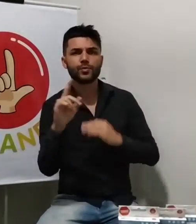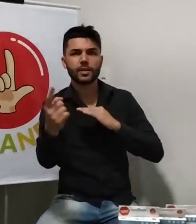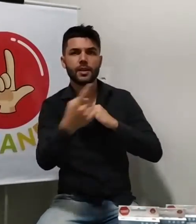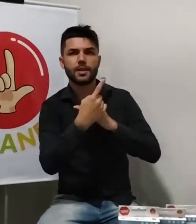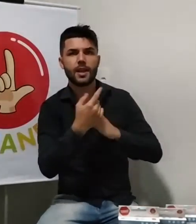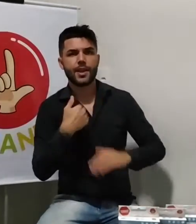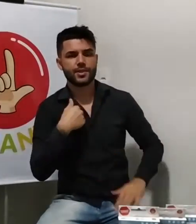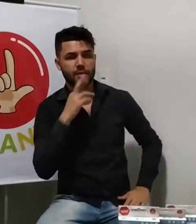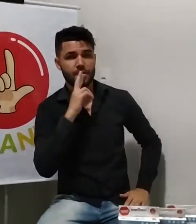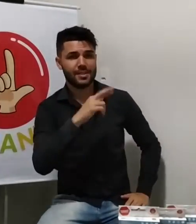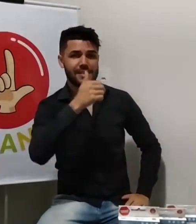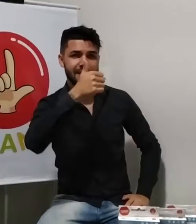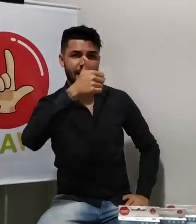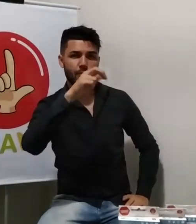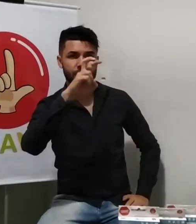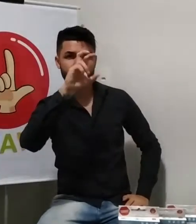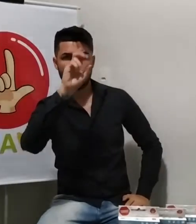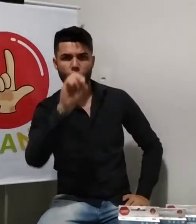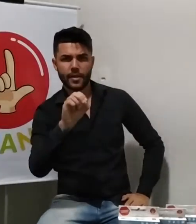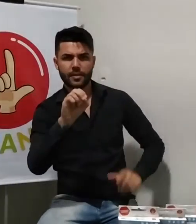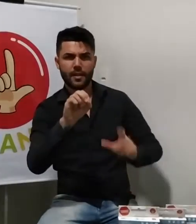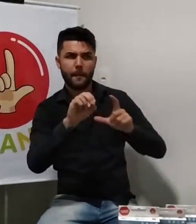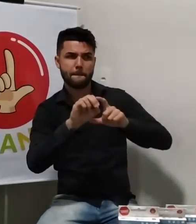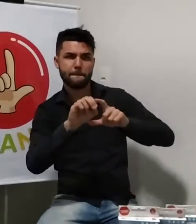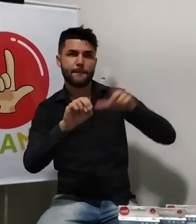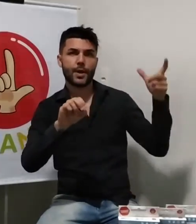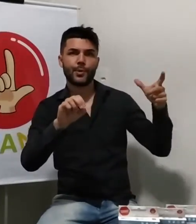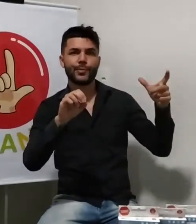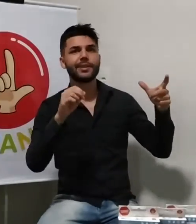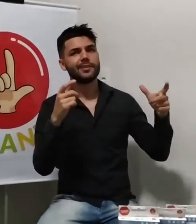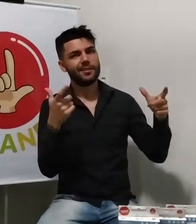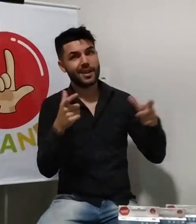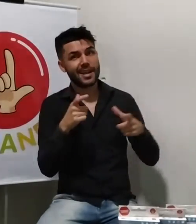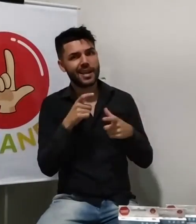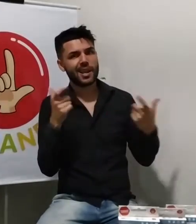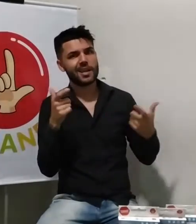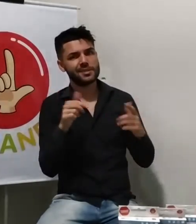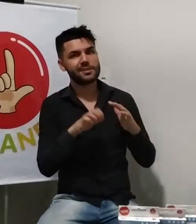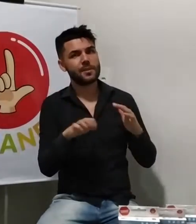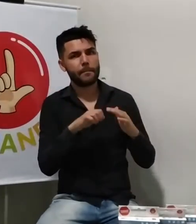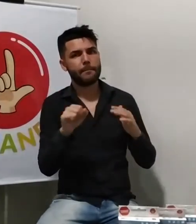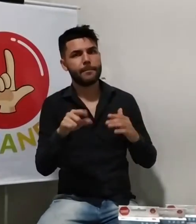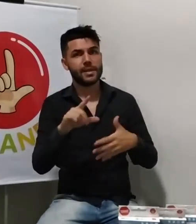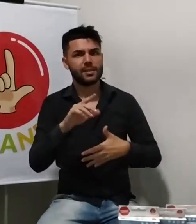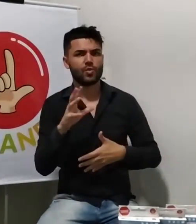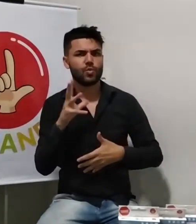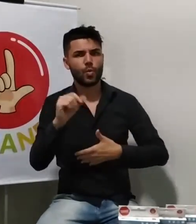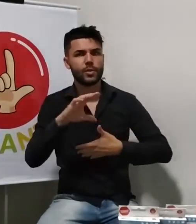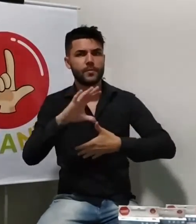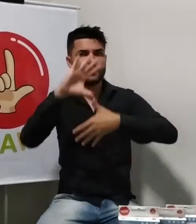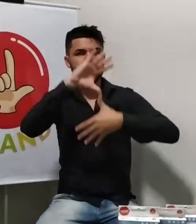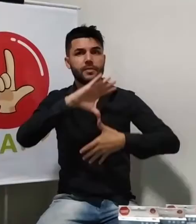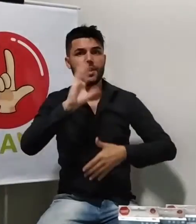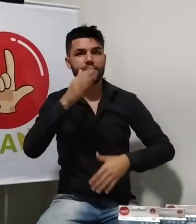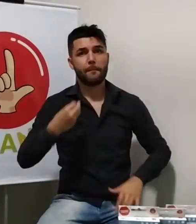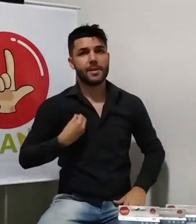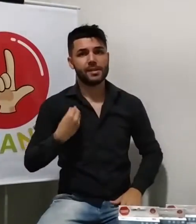TV Globo, Samsung, TIM, Boticário, Localiza, Novartis. Então tem de